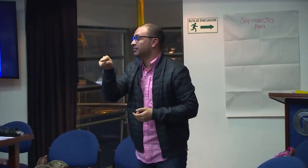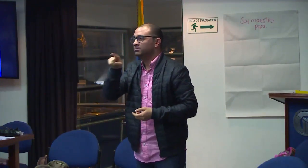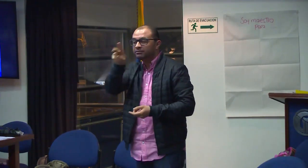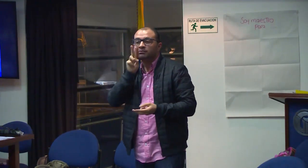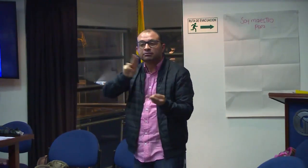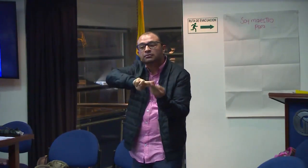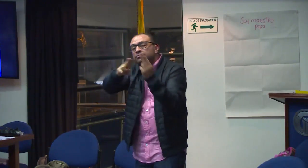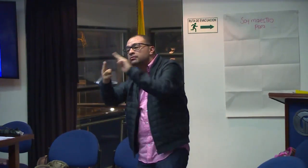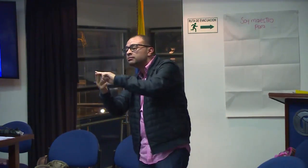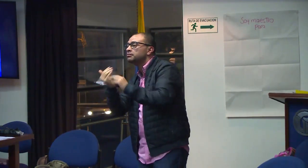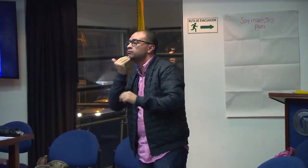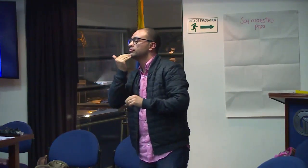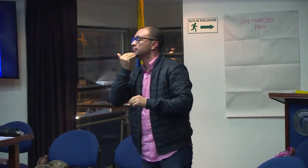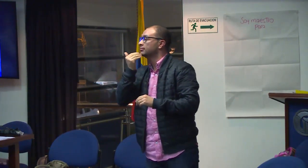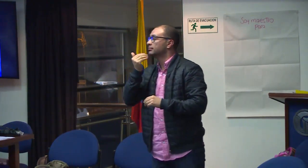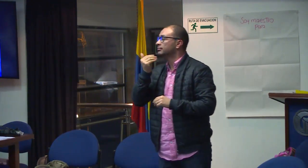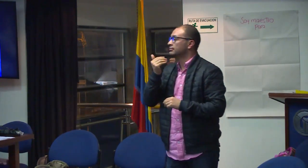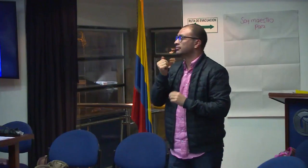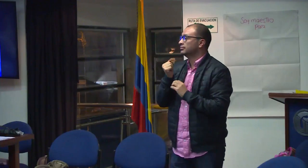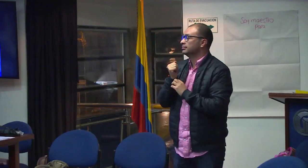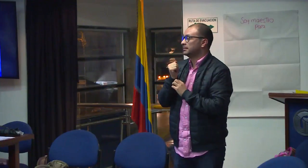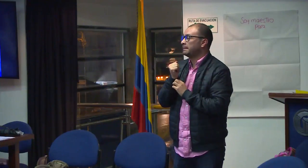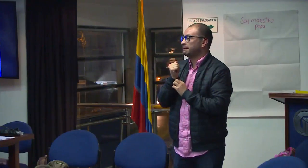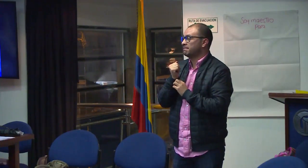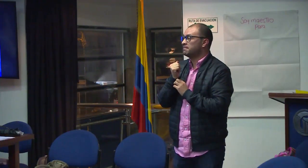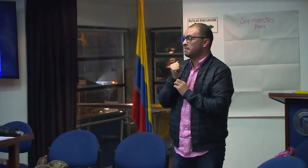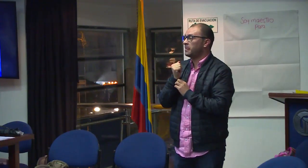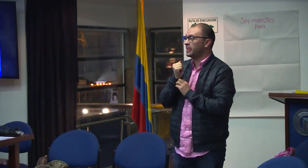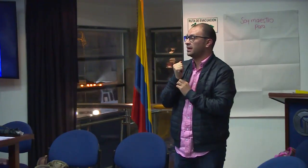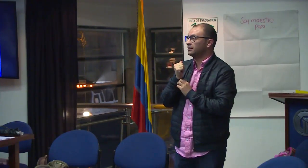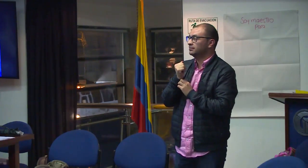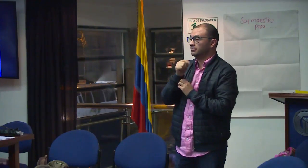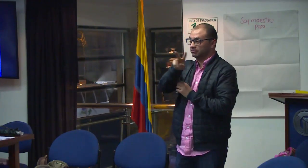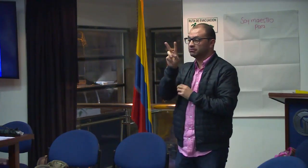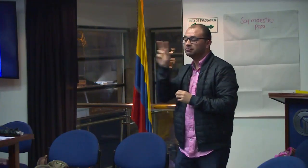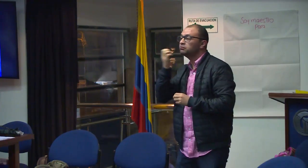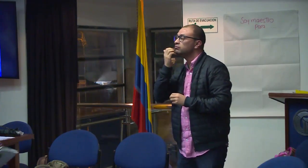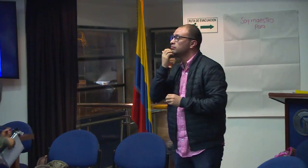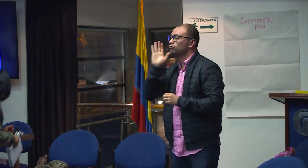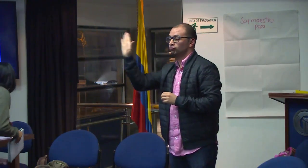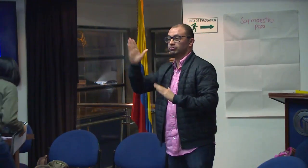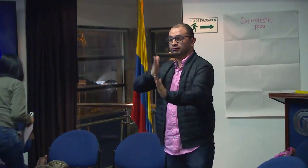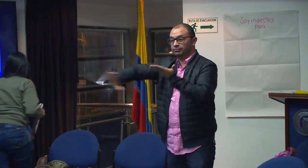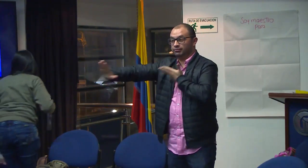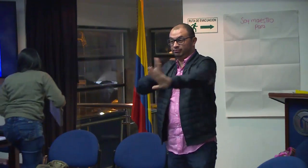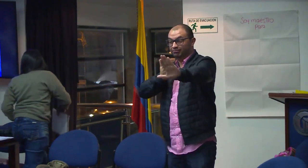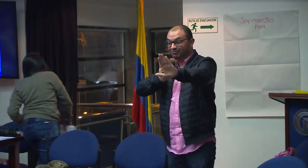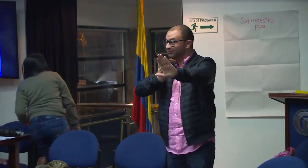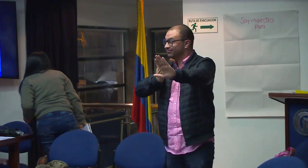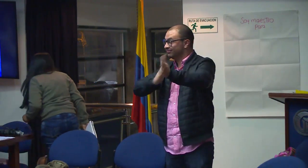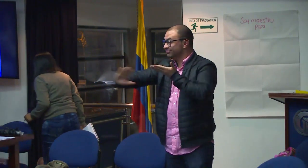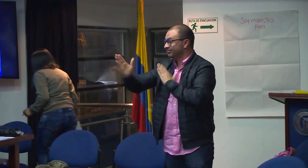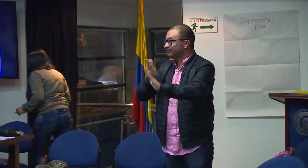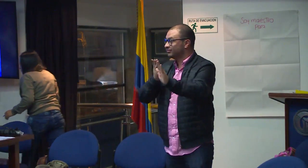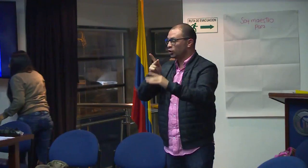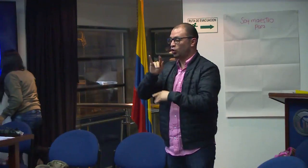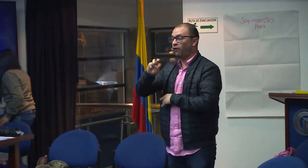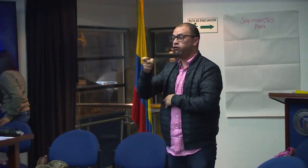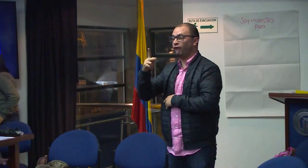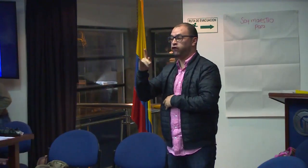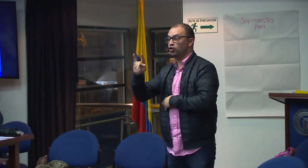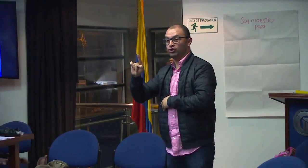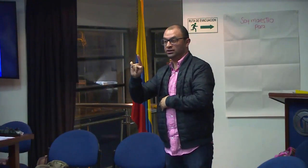alcancé todo lo que tengo que tener para formar y para formarme, porque eso va a pasar por el resto de mi vida.